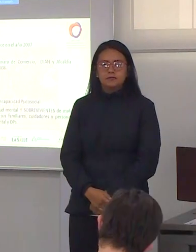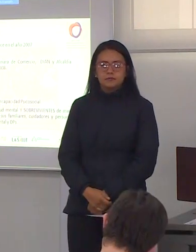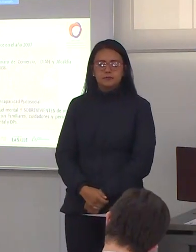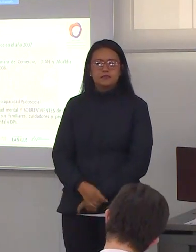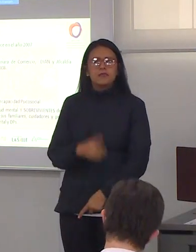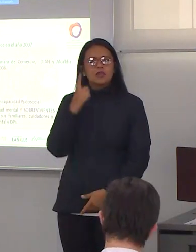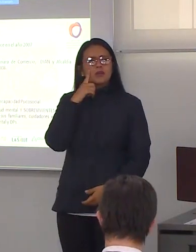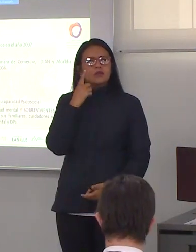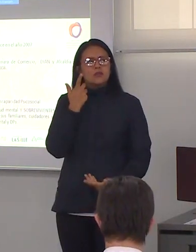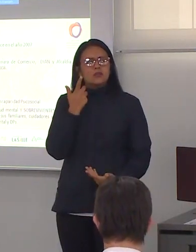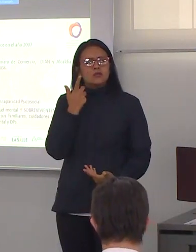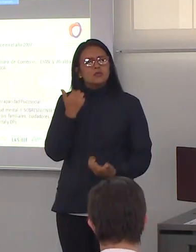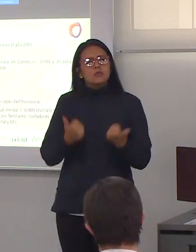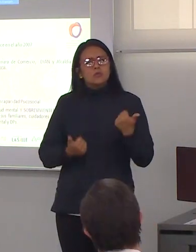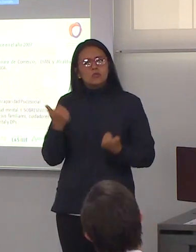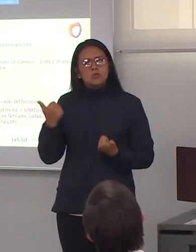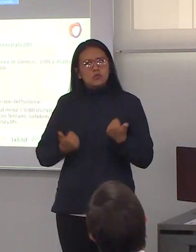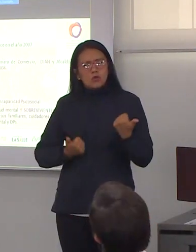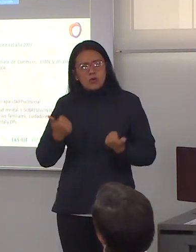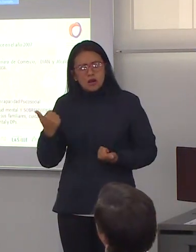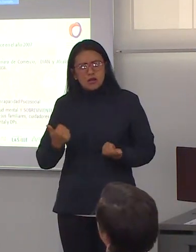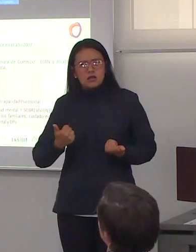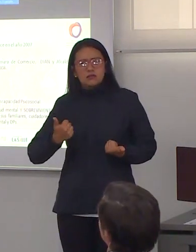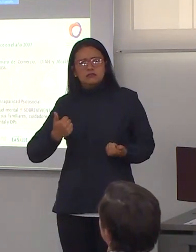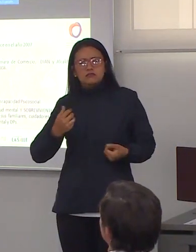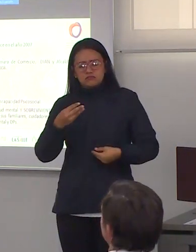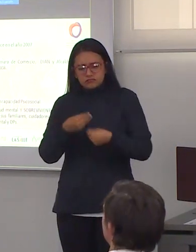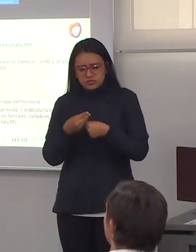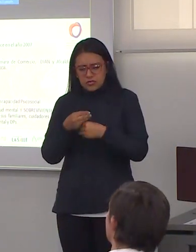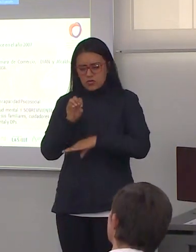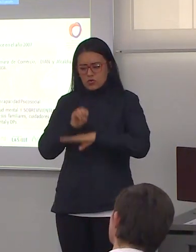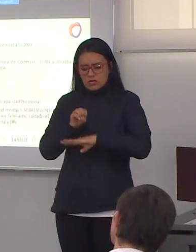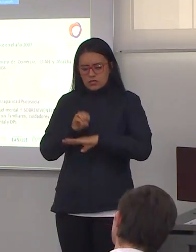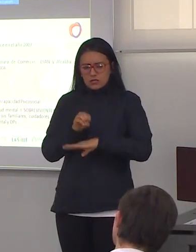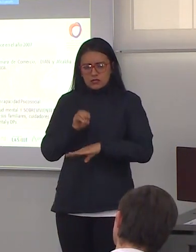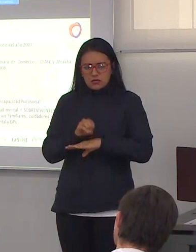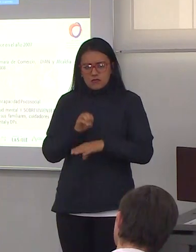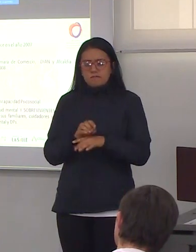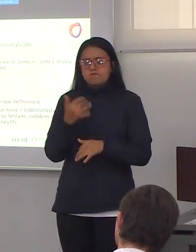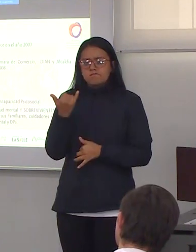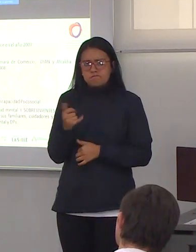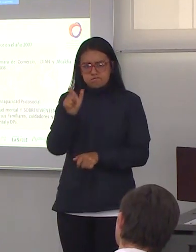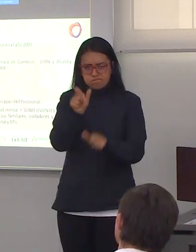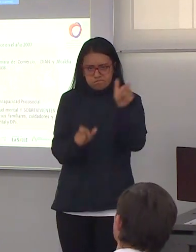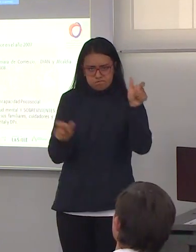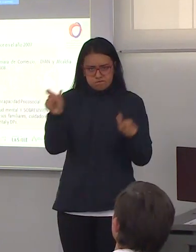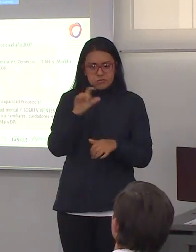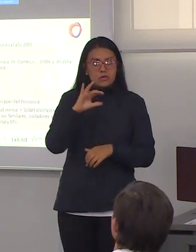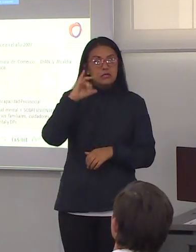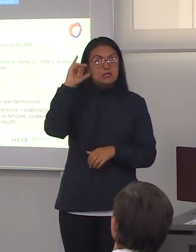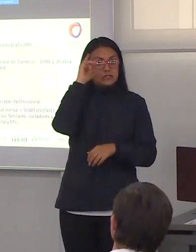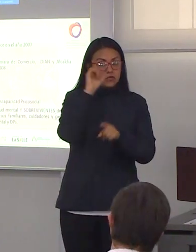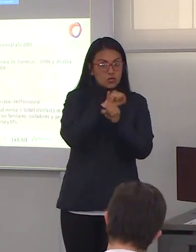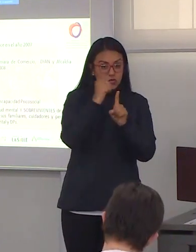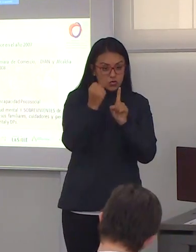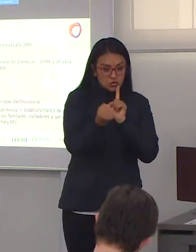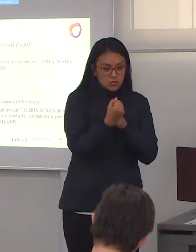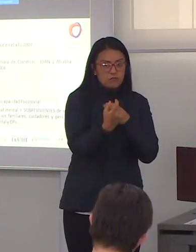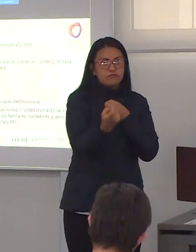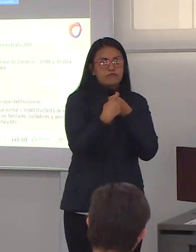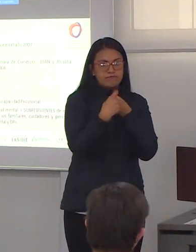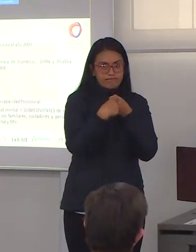¿cuál es el digamos el valor agregado de la organización que está conformada por personas con discapacidad psicosocial